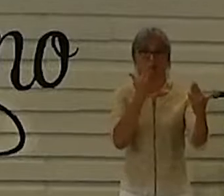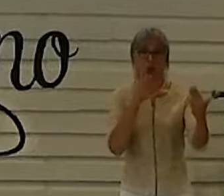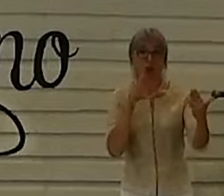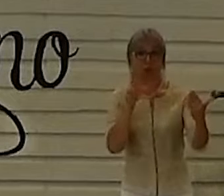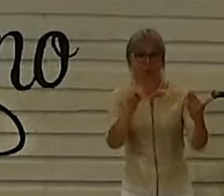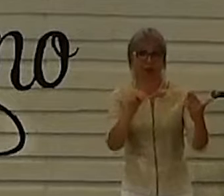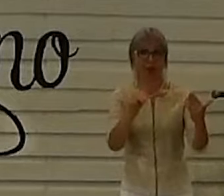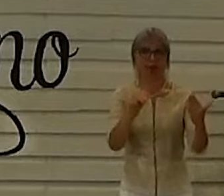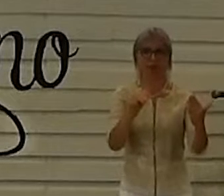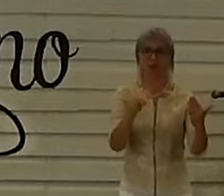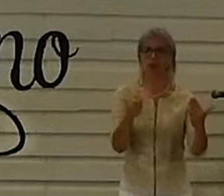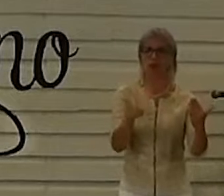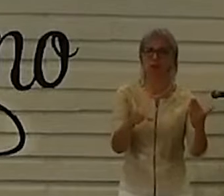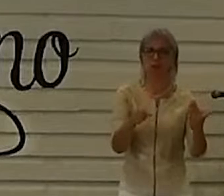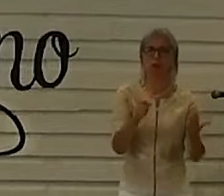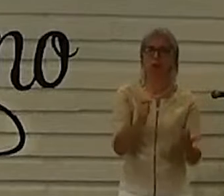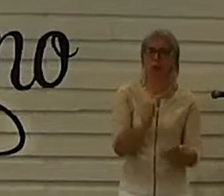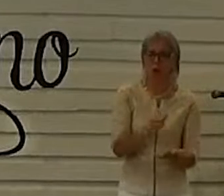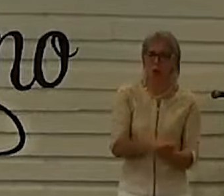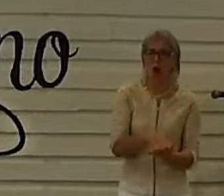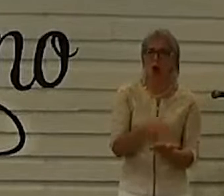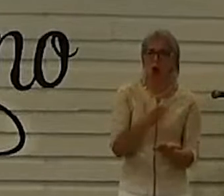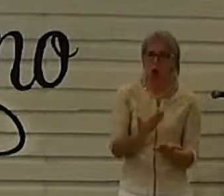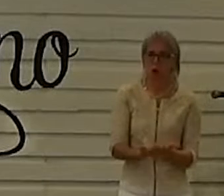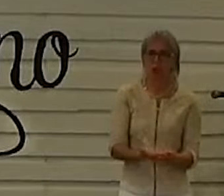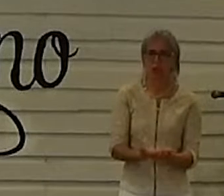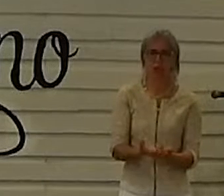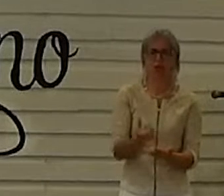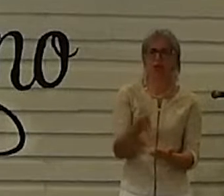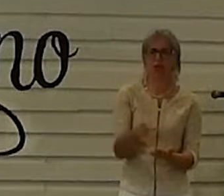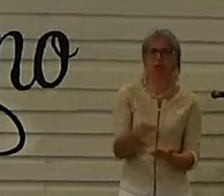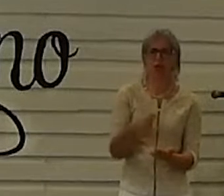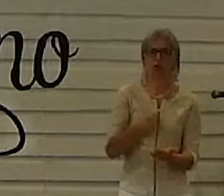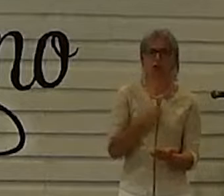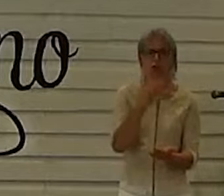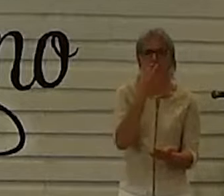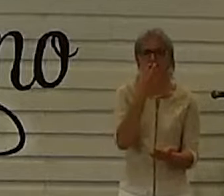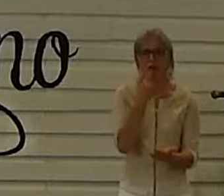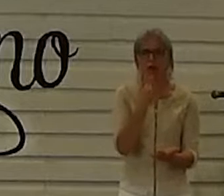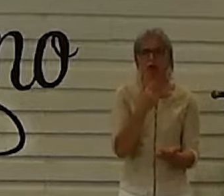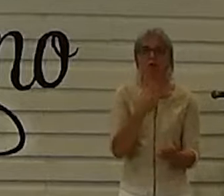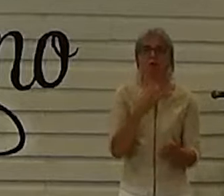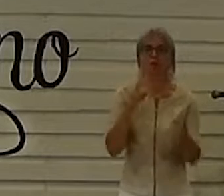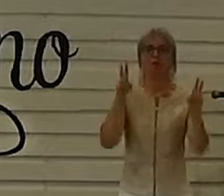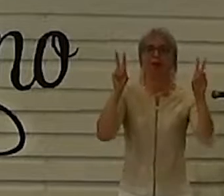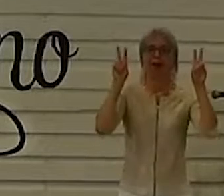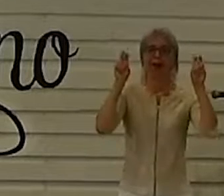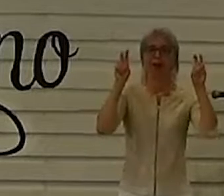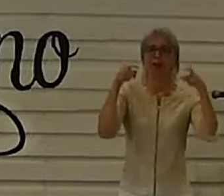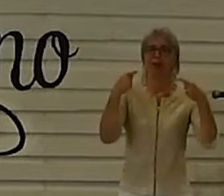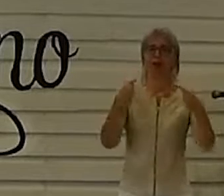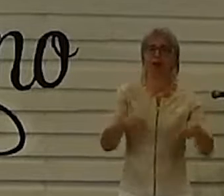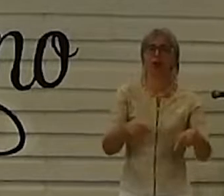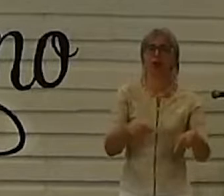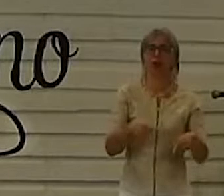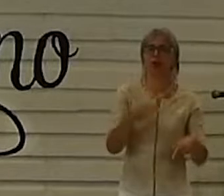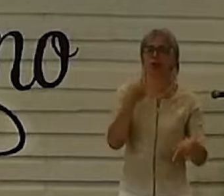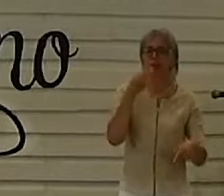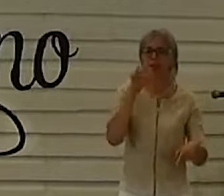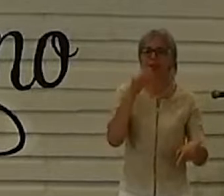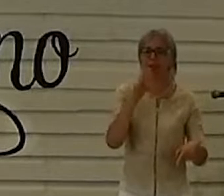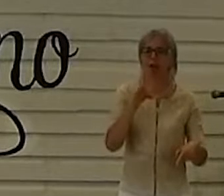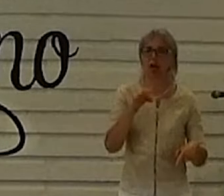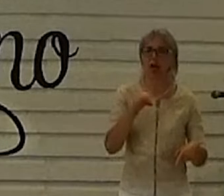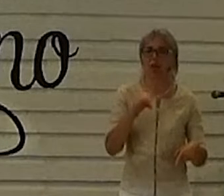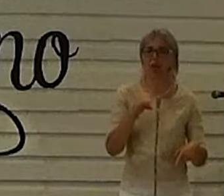molto importante. Perché ho voluto trattare questo tema? Ho voluto trattare questo tema perché dopo questo culto ci